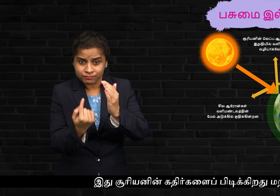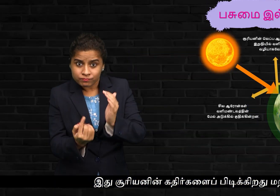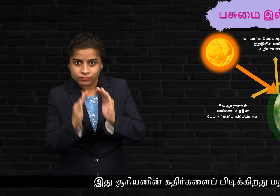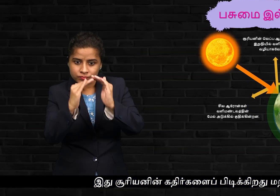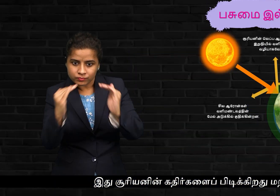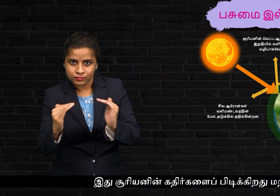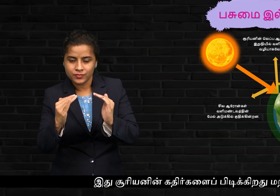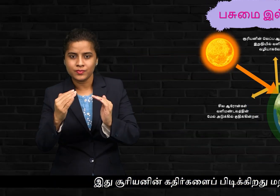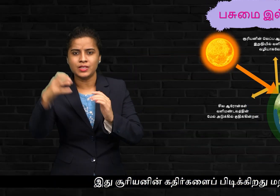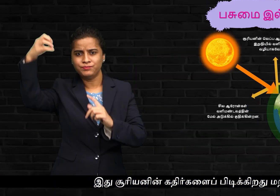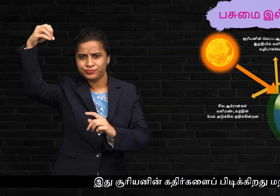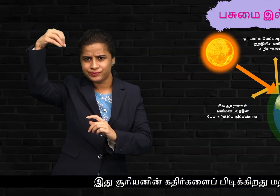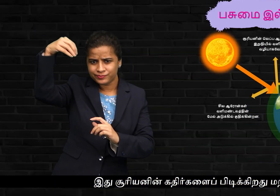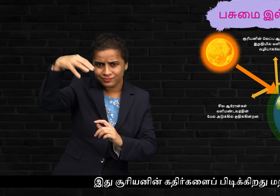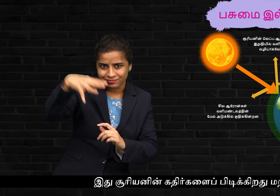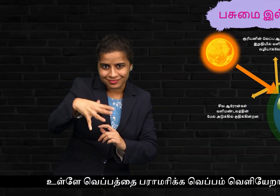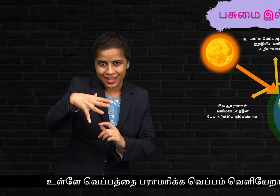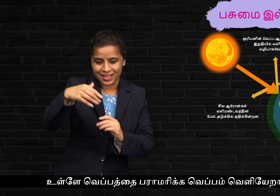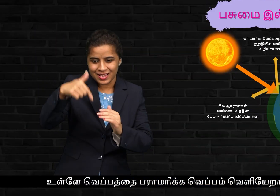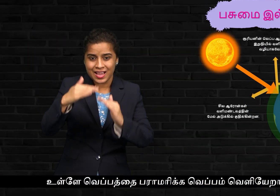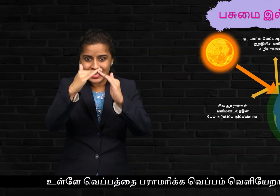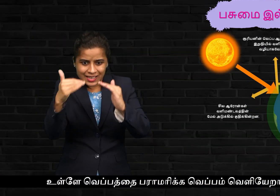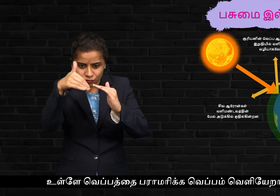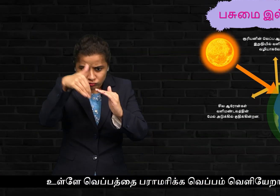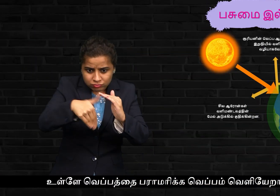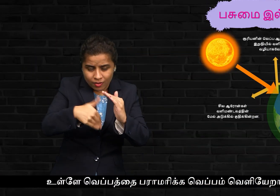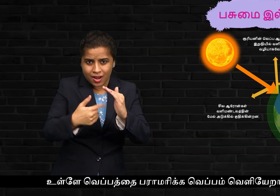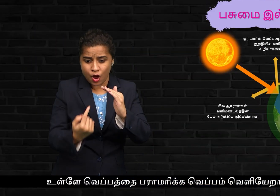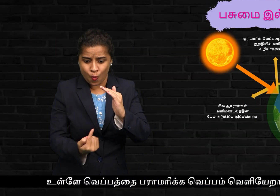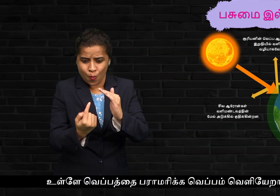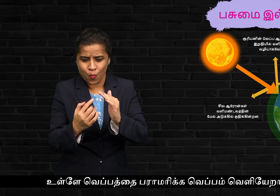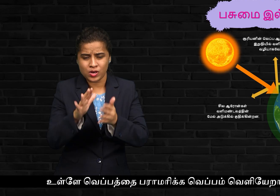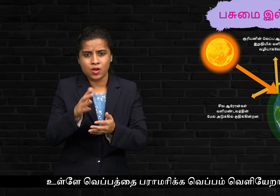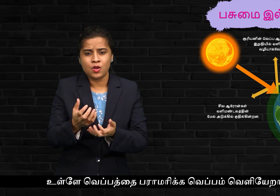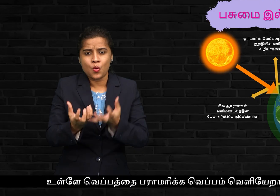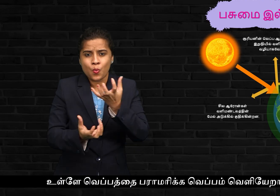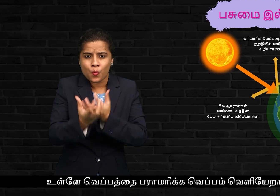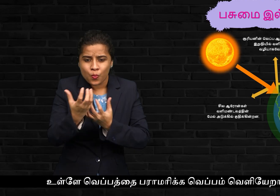சூரியனின் கதிர்களை பிடிக்கிறது மற்றும் உள்ளே வெப்பத்தை பராமரிக்க வெப்பம் வெளியேறாமல் தடுக்கிறது.